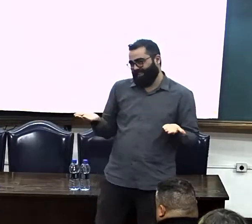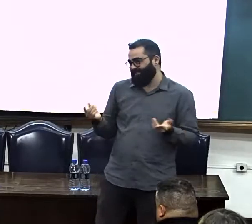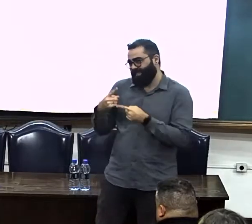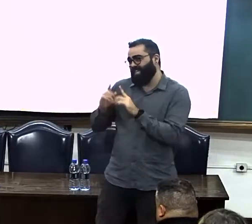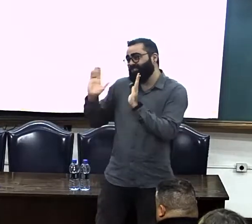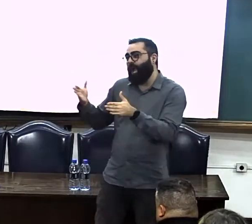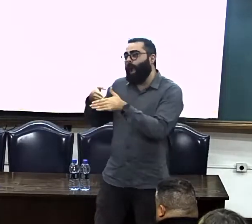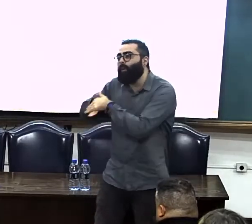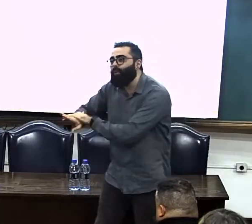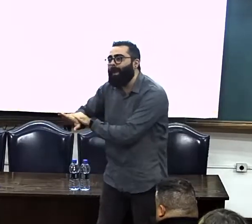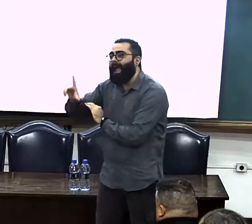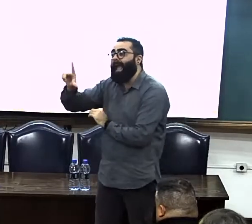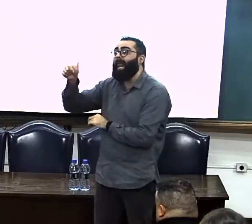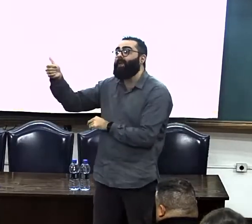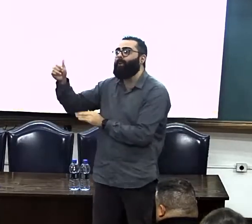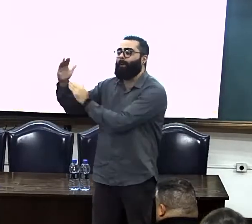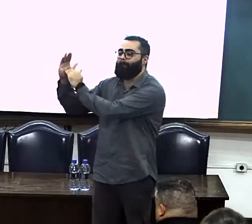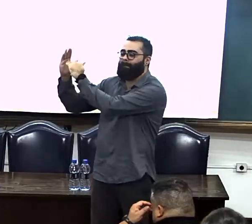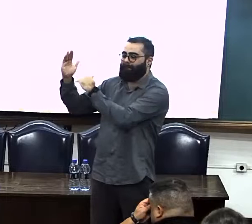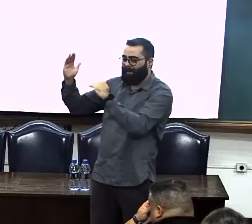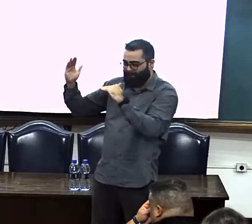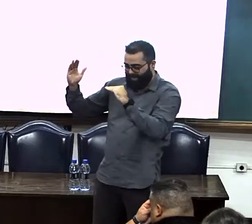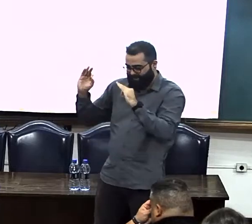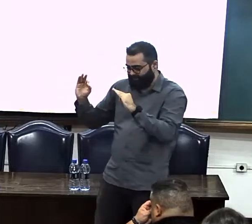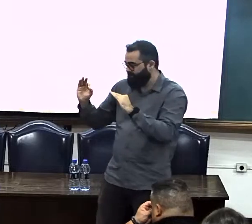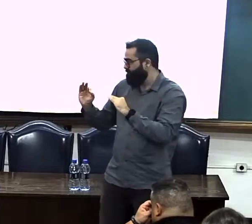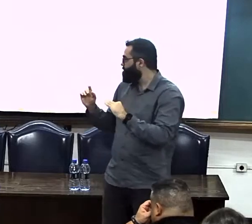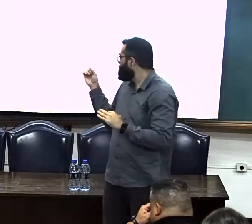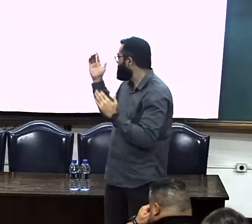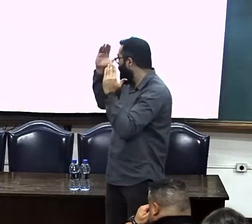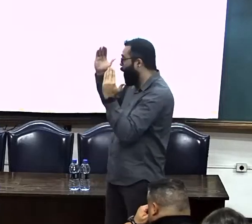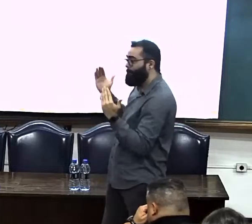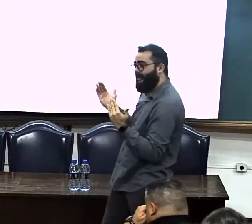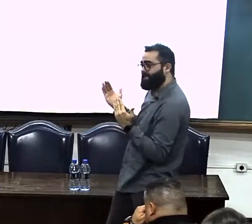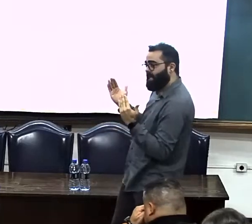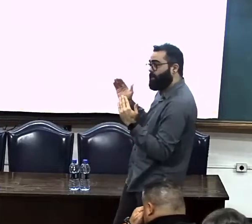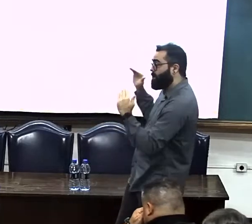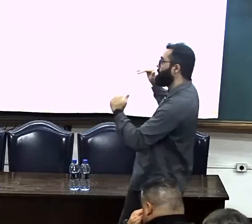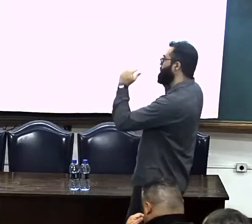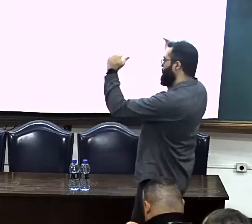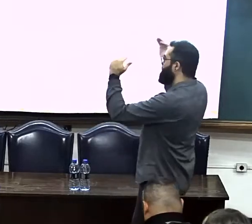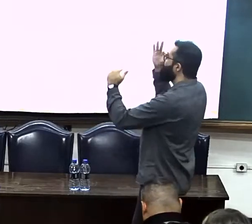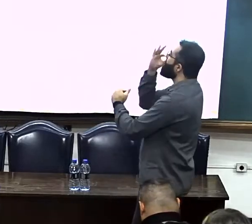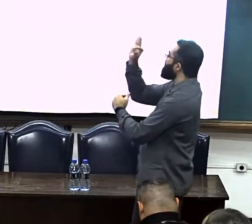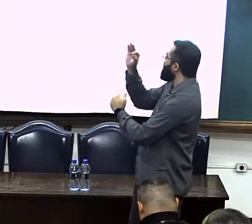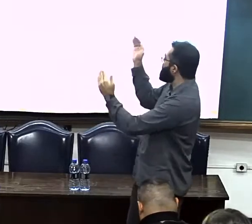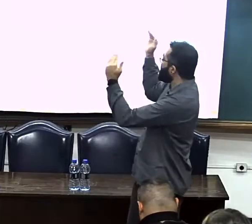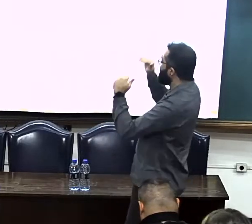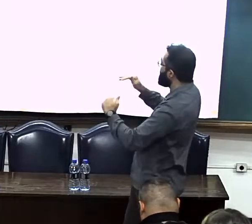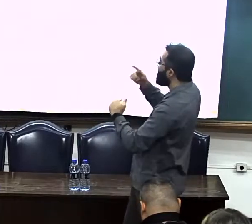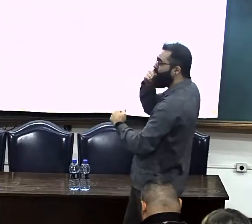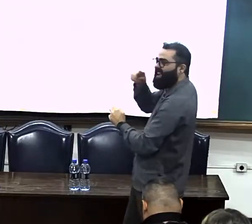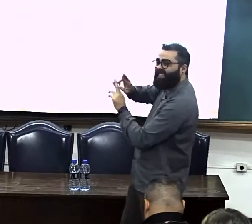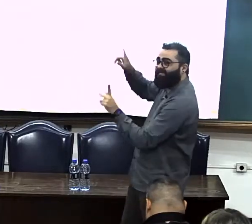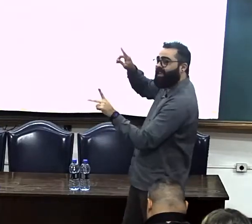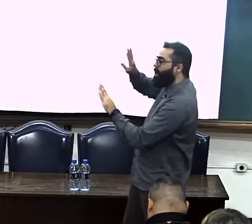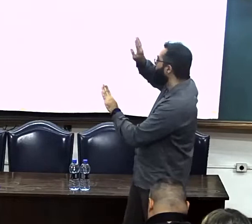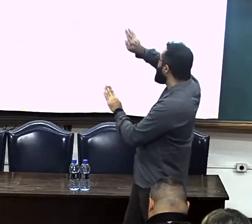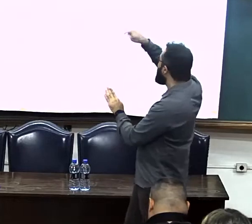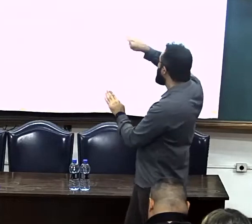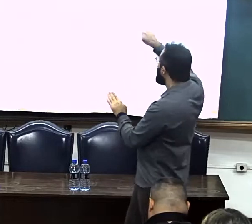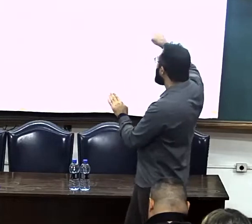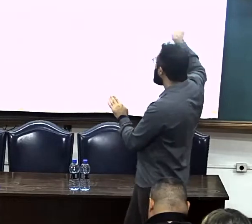O que ela faz nesse slide é trazer uma comparação dos padrões de altura de mandíbula,